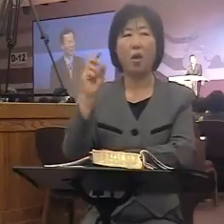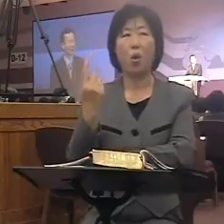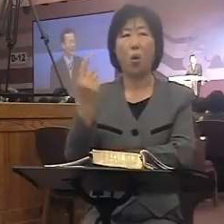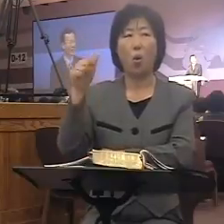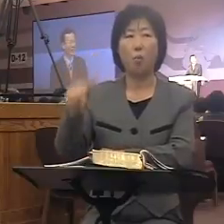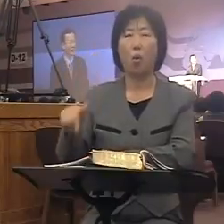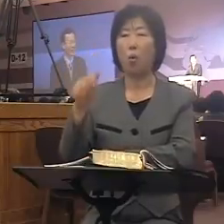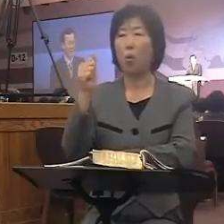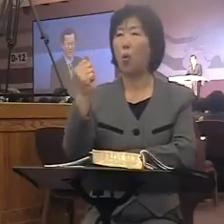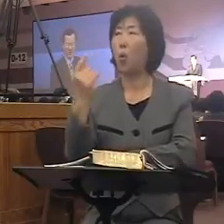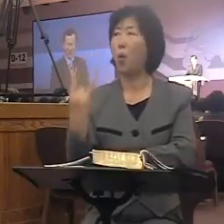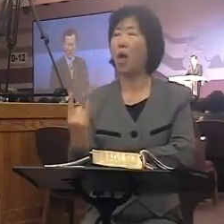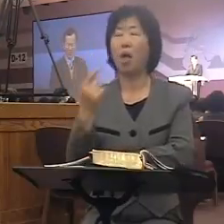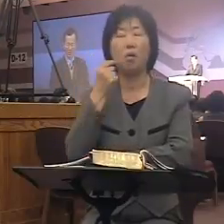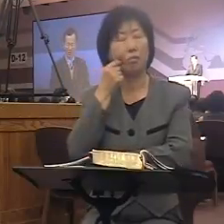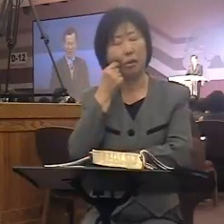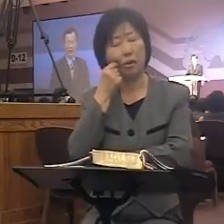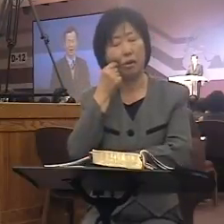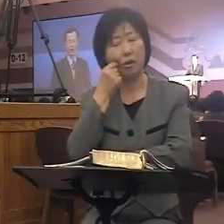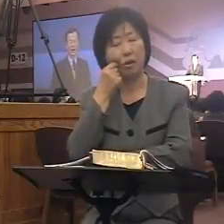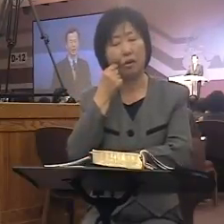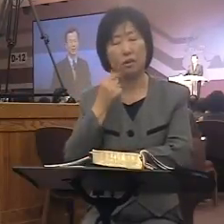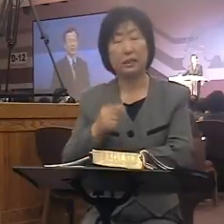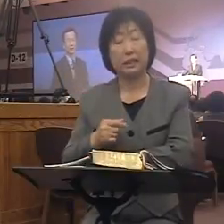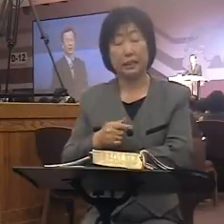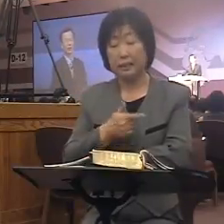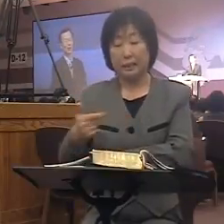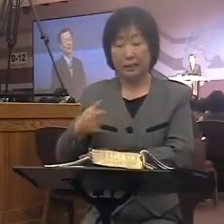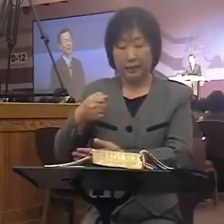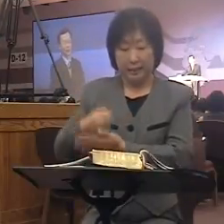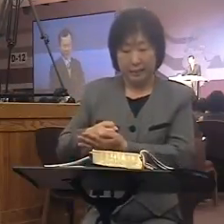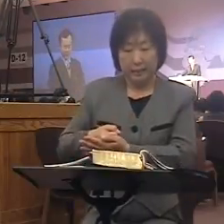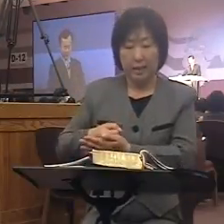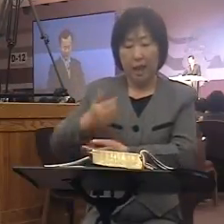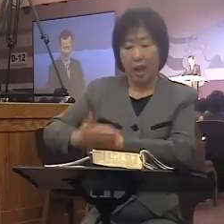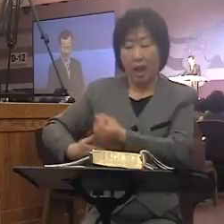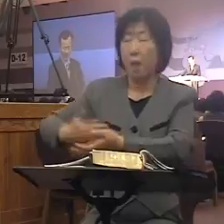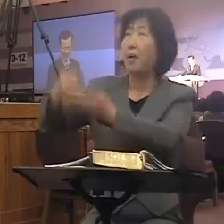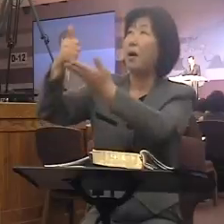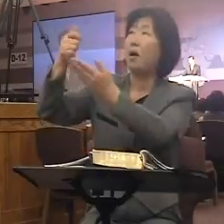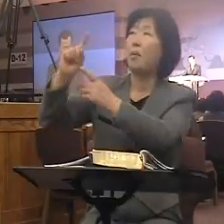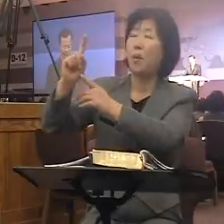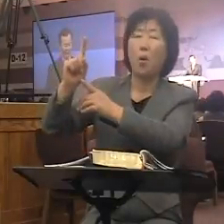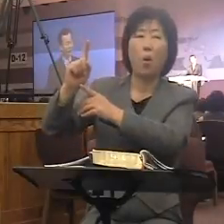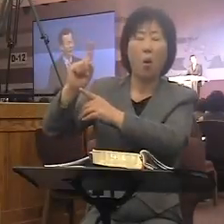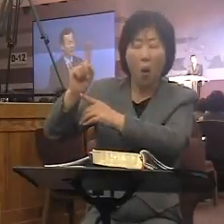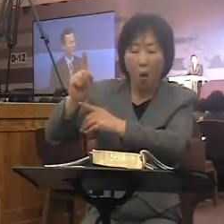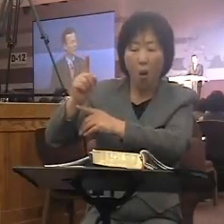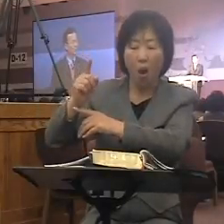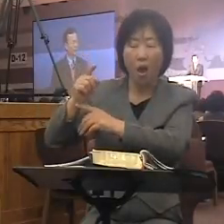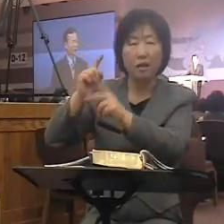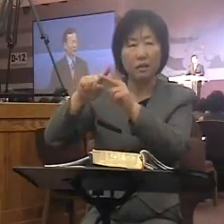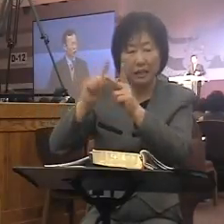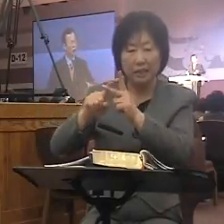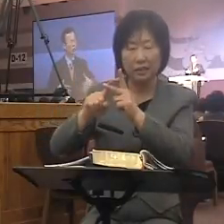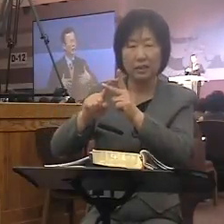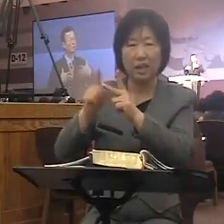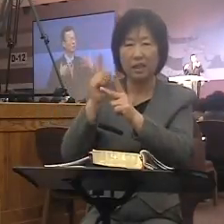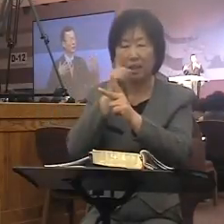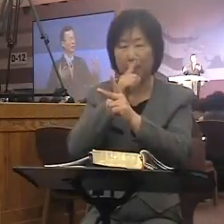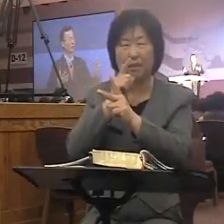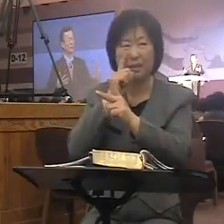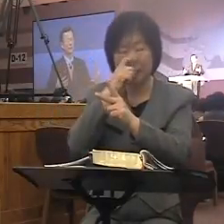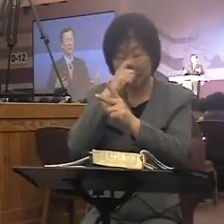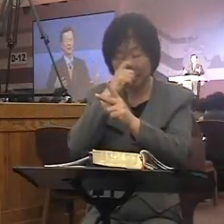이럴 수가 없다. 그래서 큰 결단을 하고 하나님께 어떻게 해서든지 이러한 쓴 뿌리들, 이